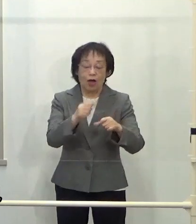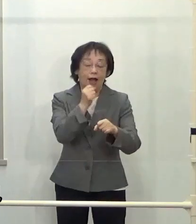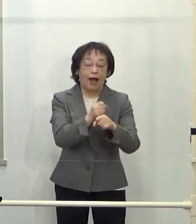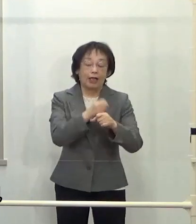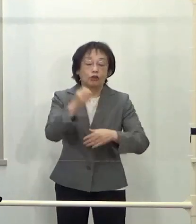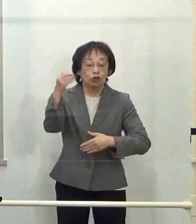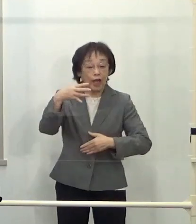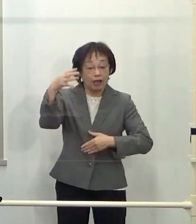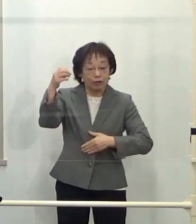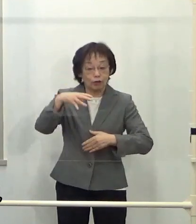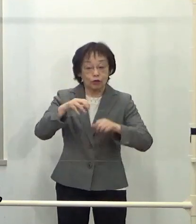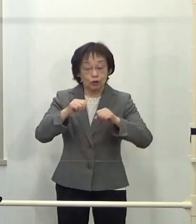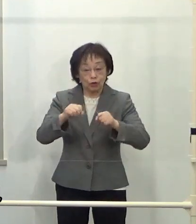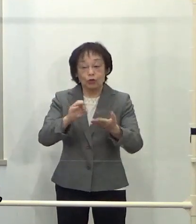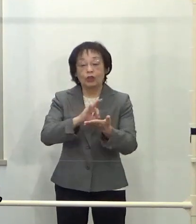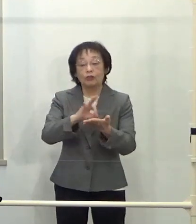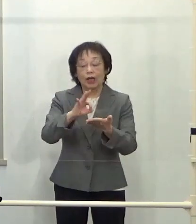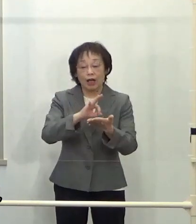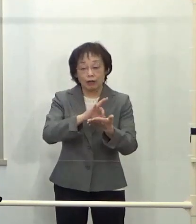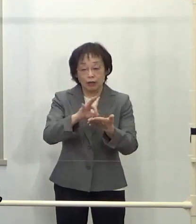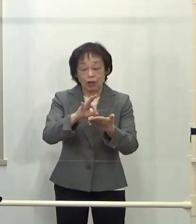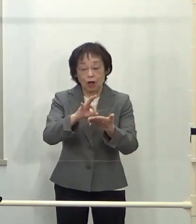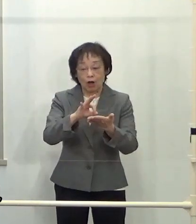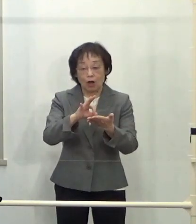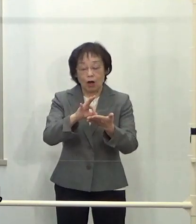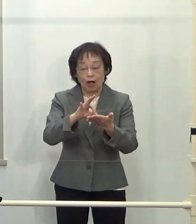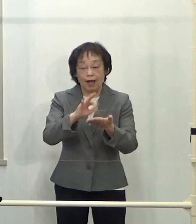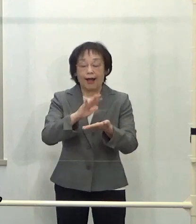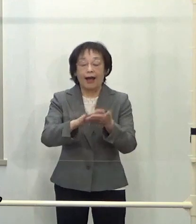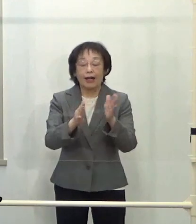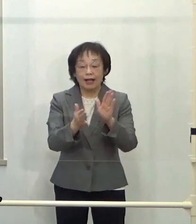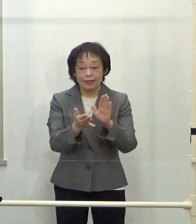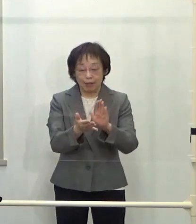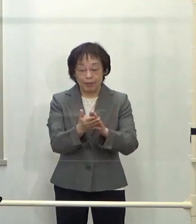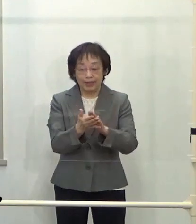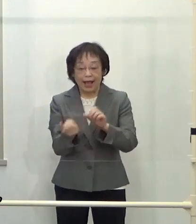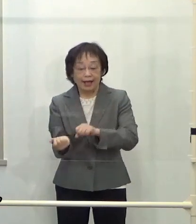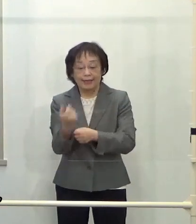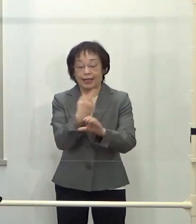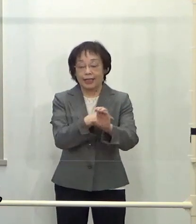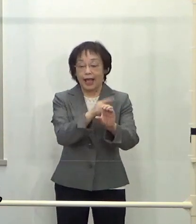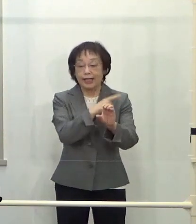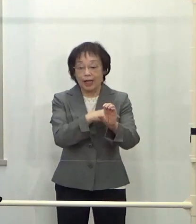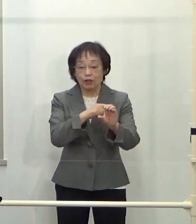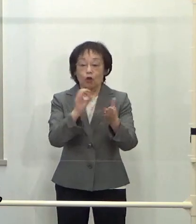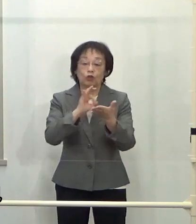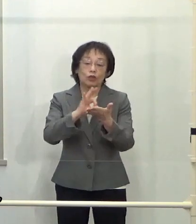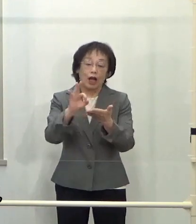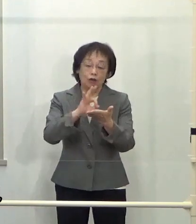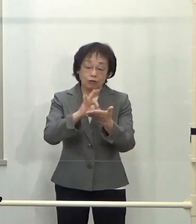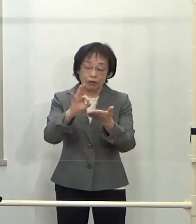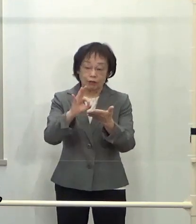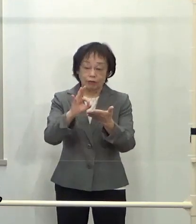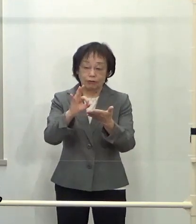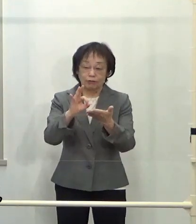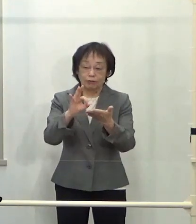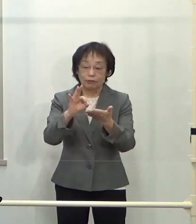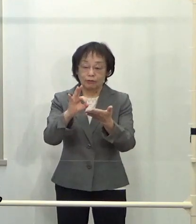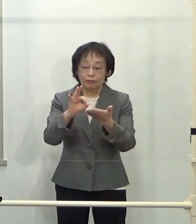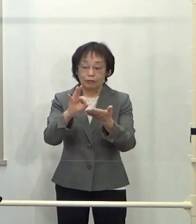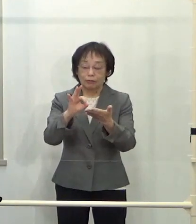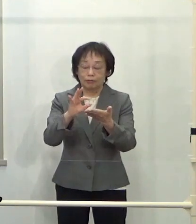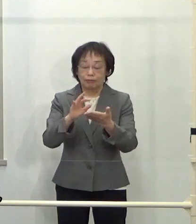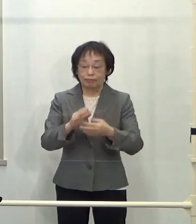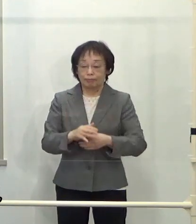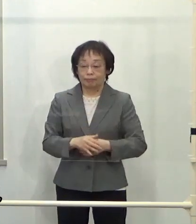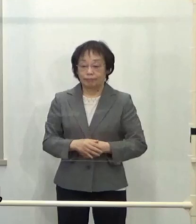その、再生エネルギー普及に向けての課題と、今回、まあ、この蓄電池の位置づけというの